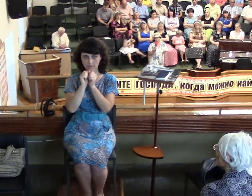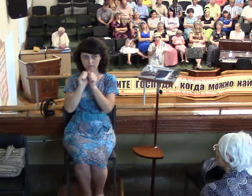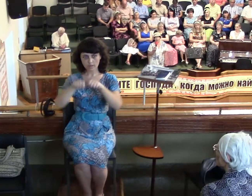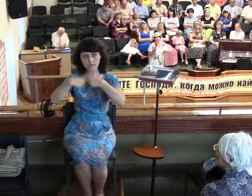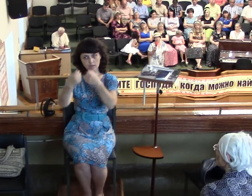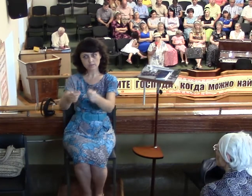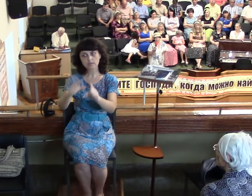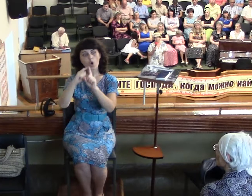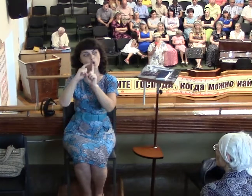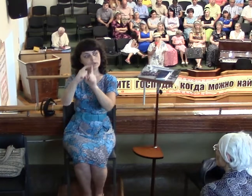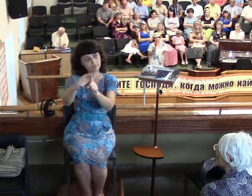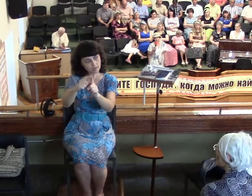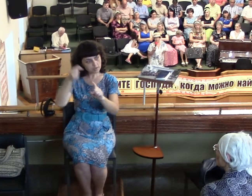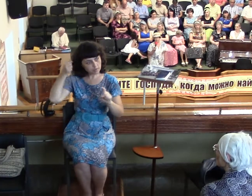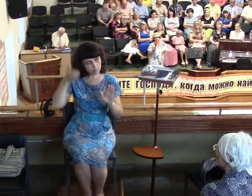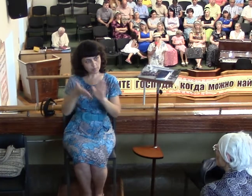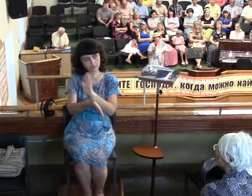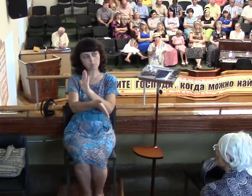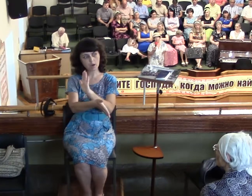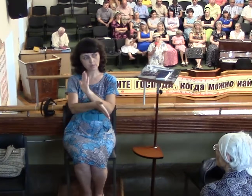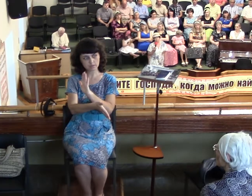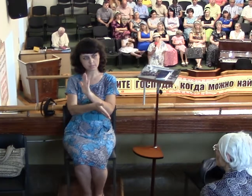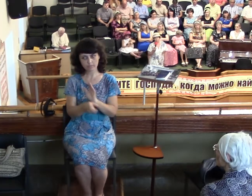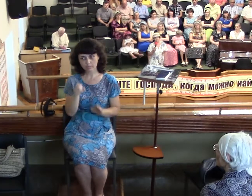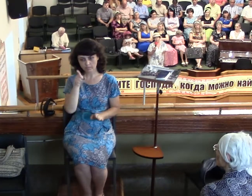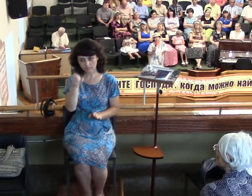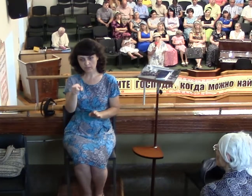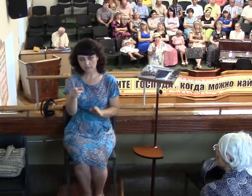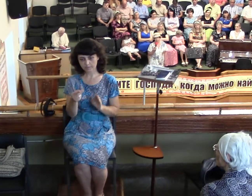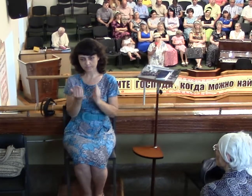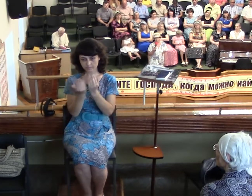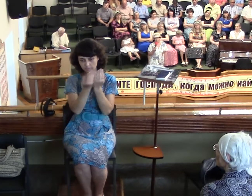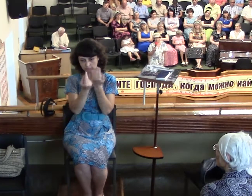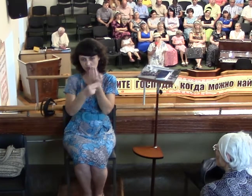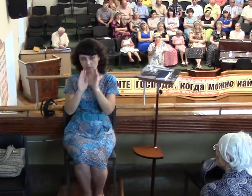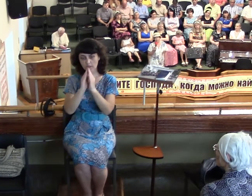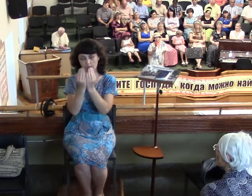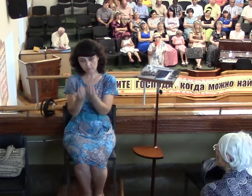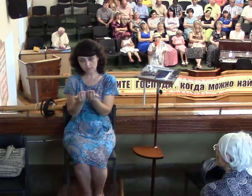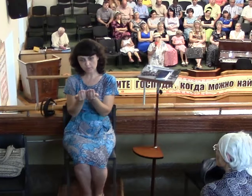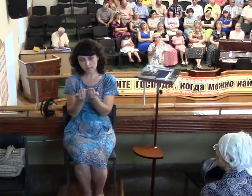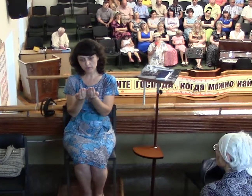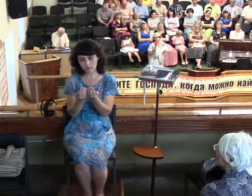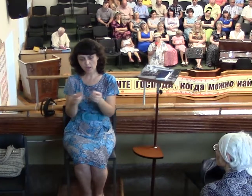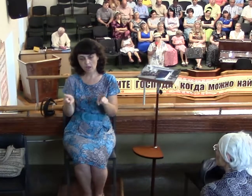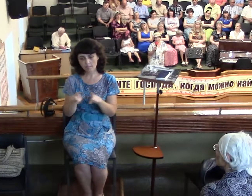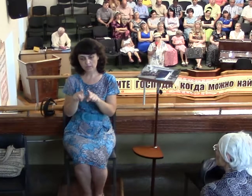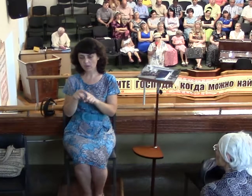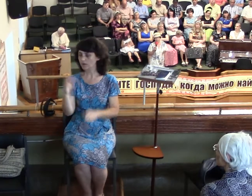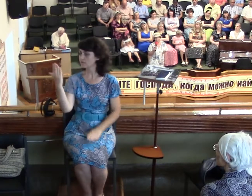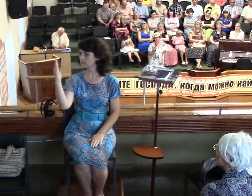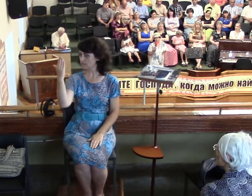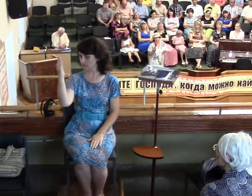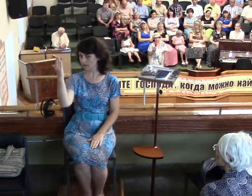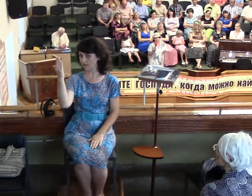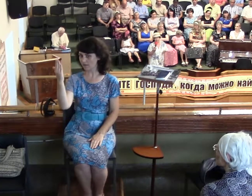Библию, как в зеркале чудесном себя вы сможете увидеть без прикрас. Вас будет Слово начищать